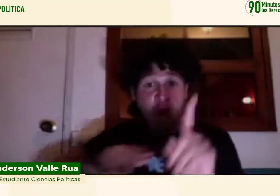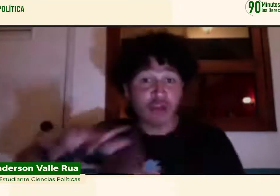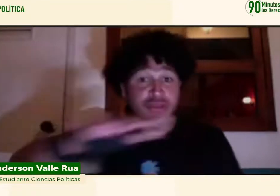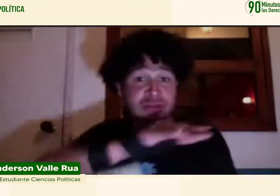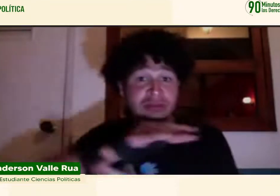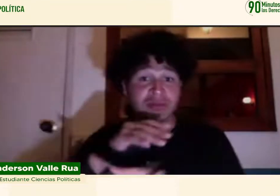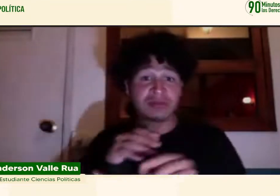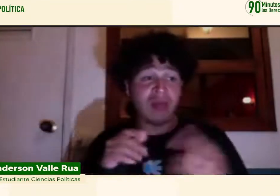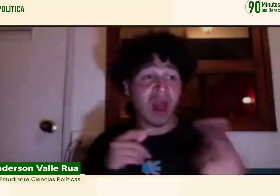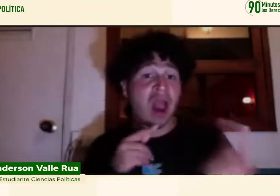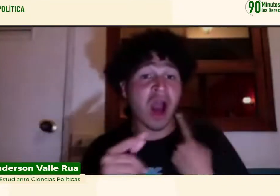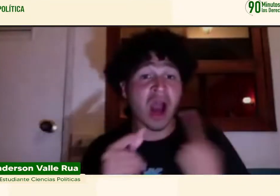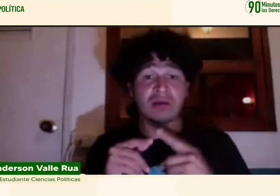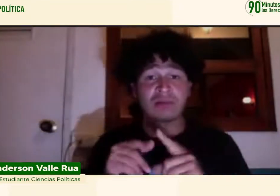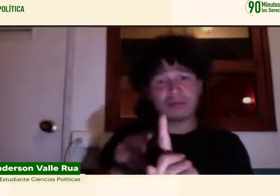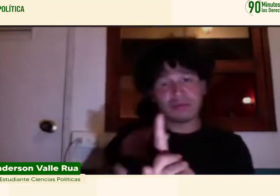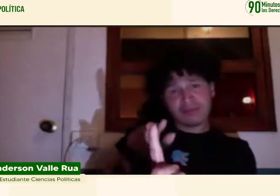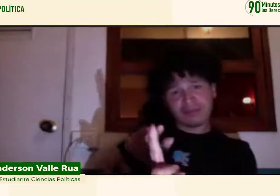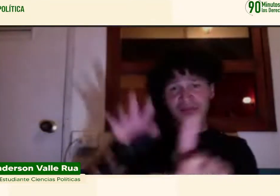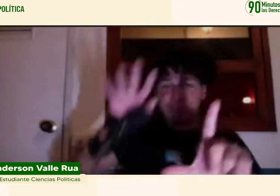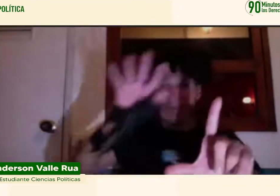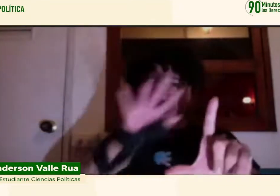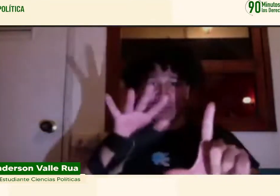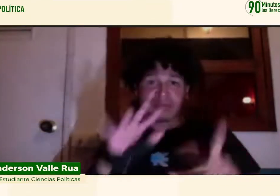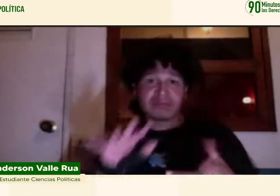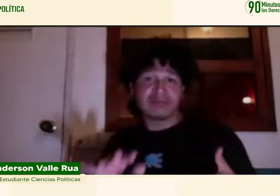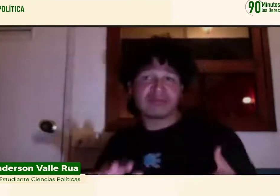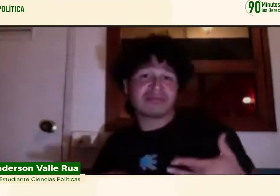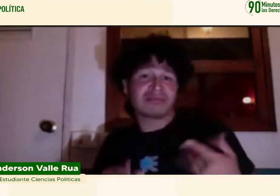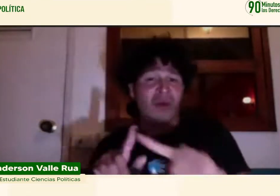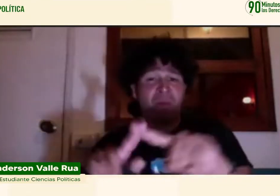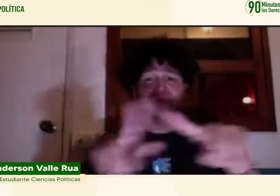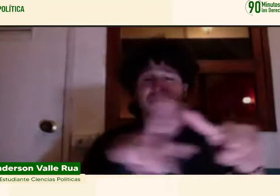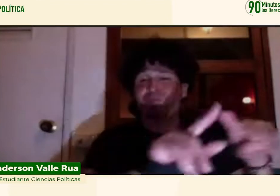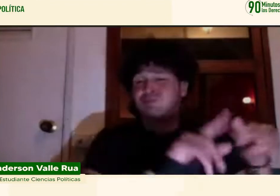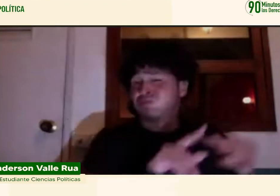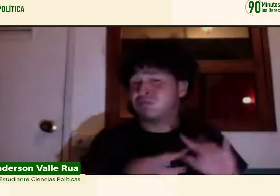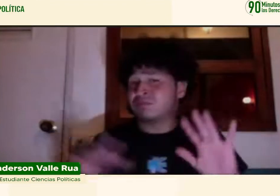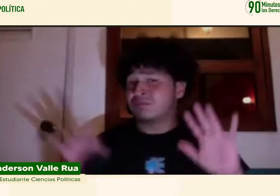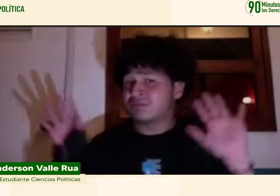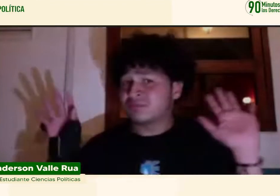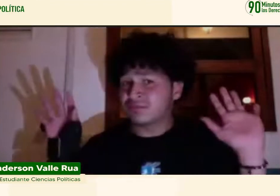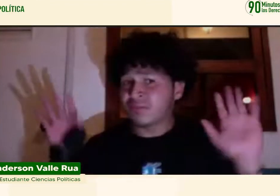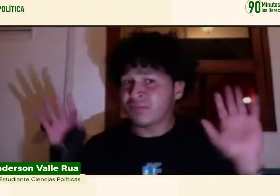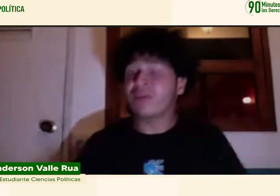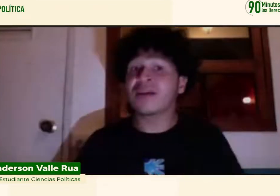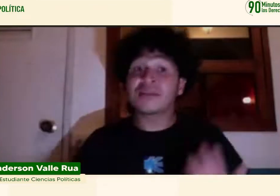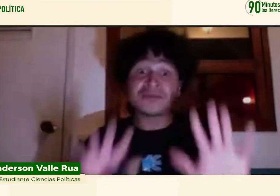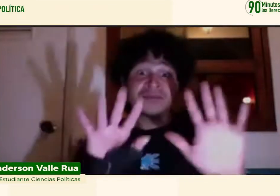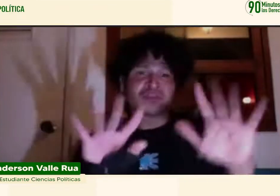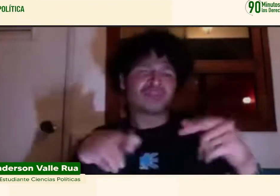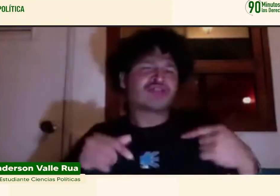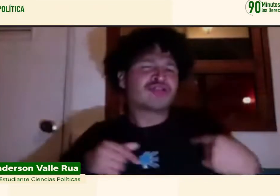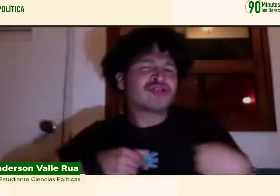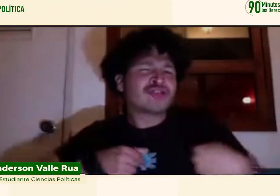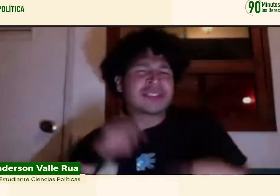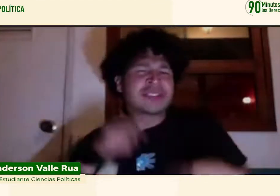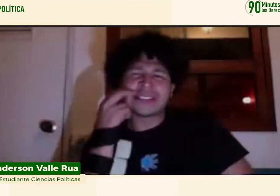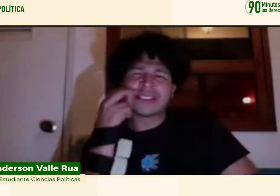las personas puedan tener desde su reacción emocionalidad a leer oa mirar este tipo de difusión y sí creo que sí valió también